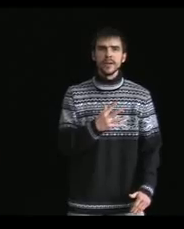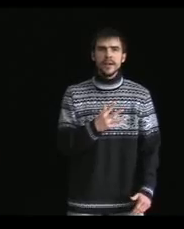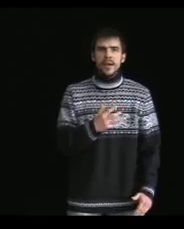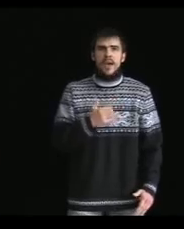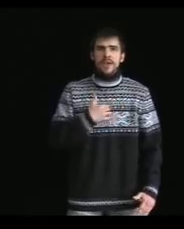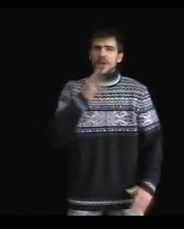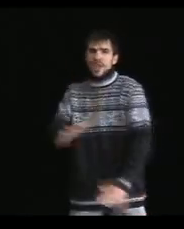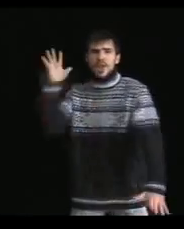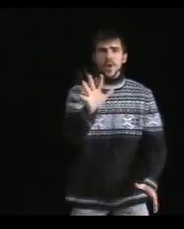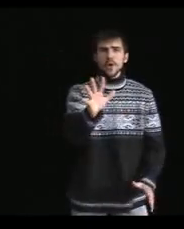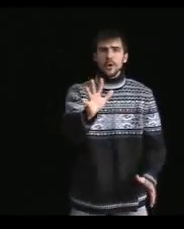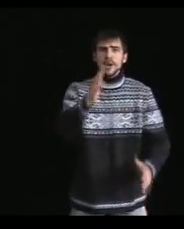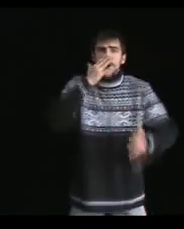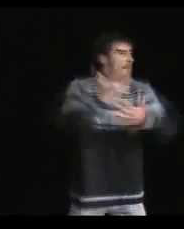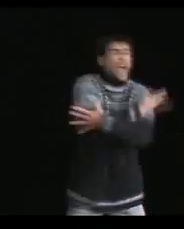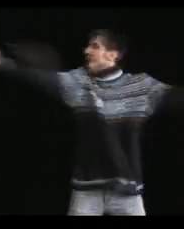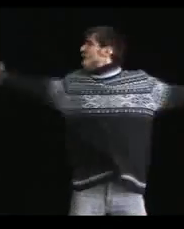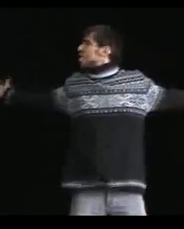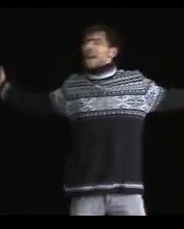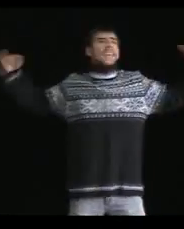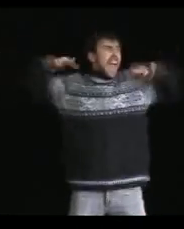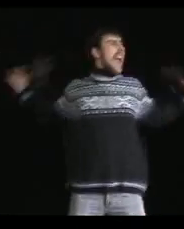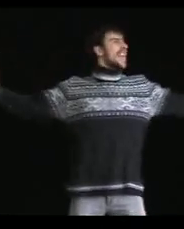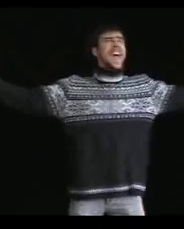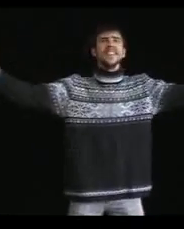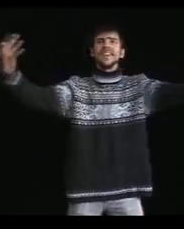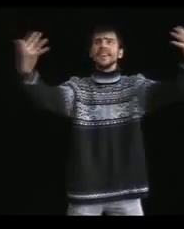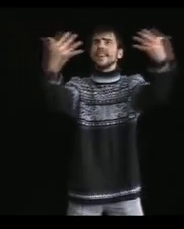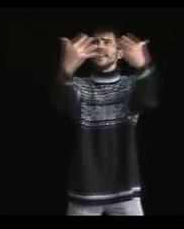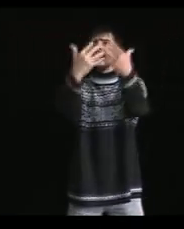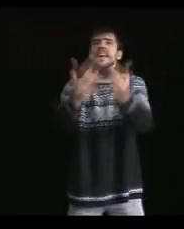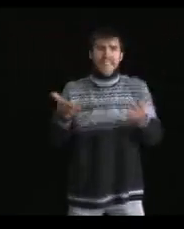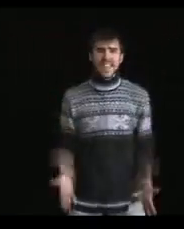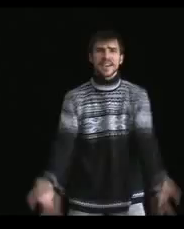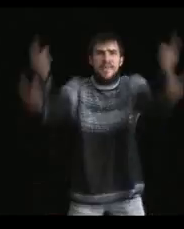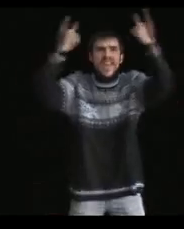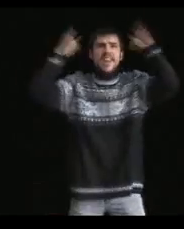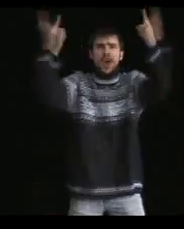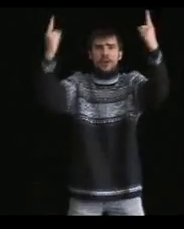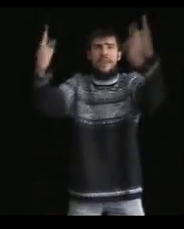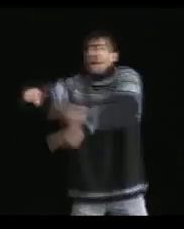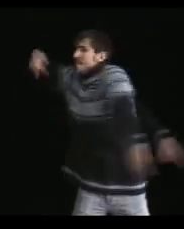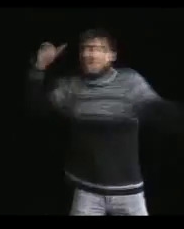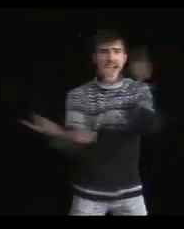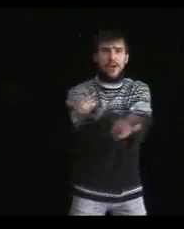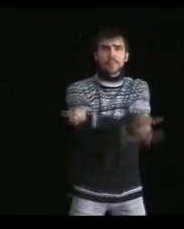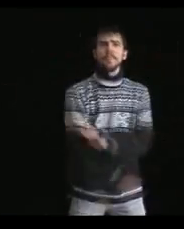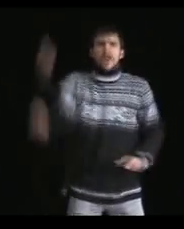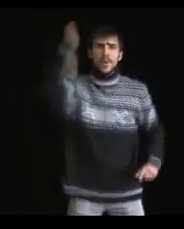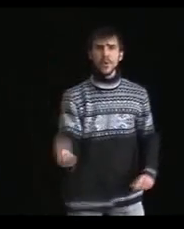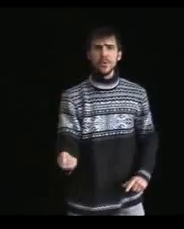Я не люблю манежи и арены На них миллион меняют по рублю